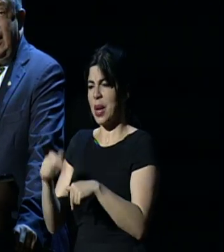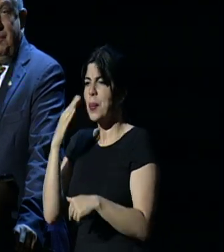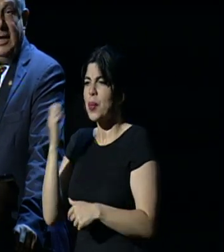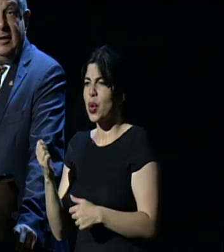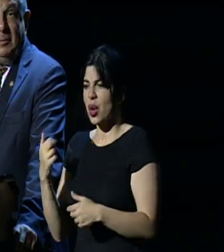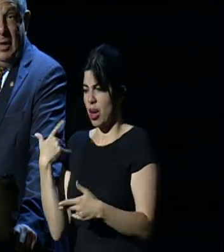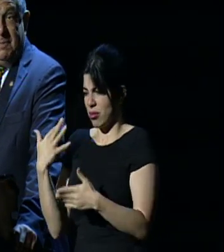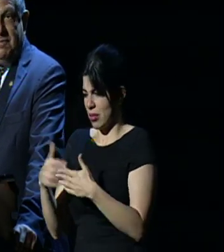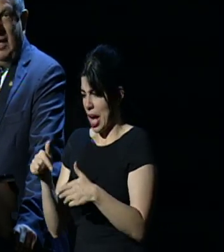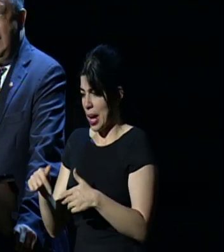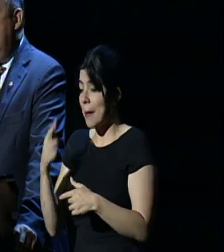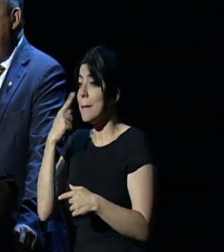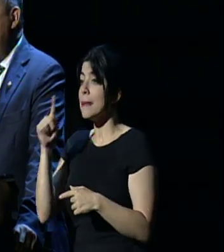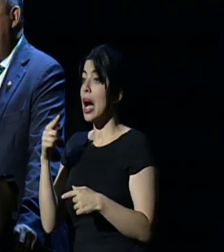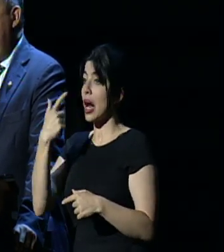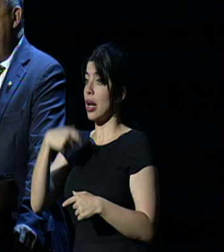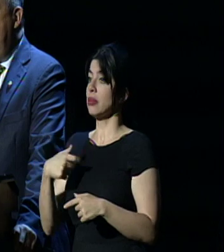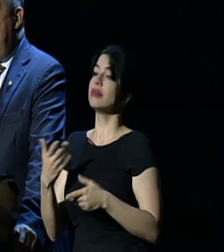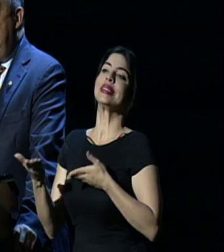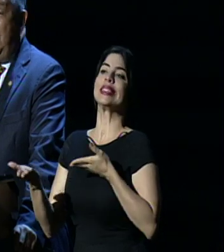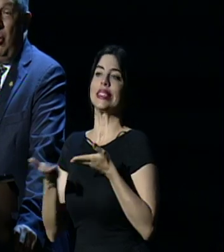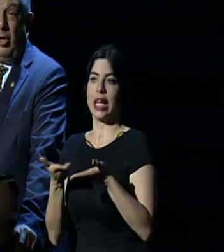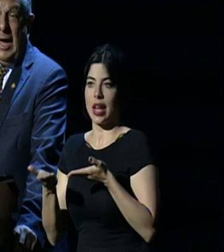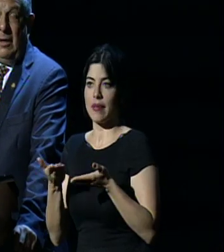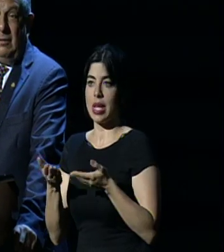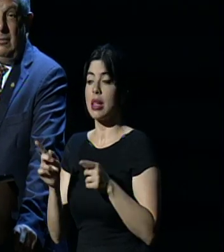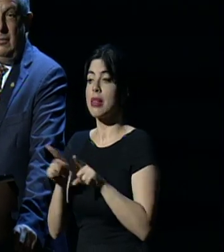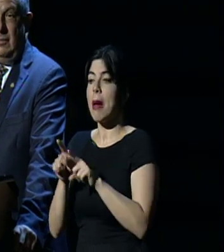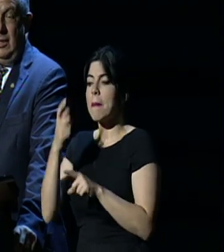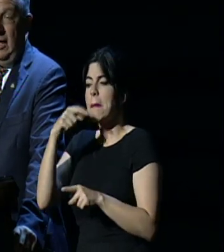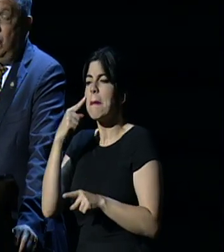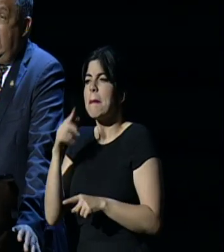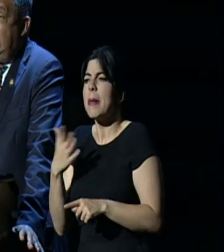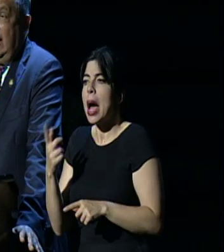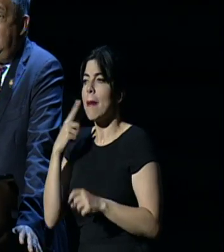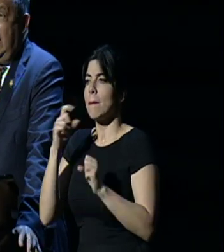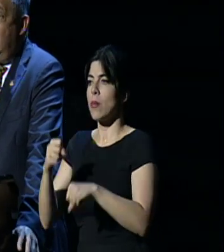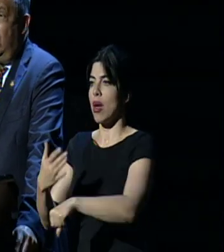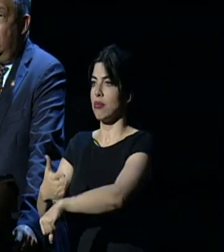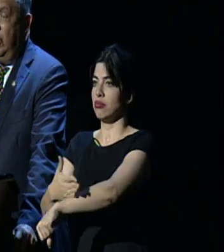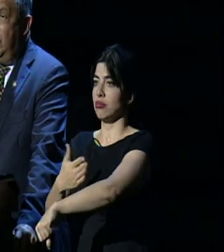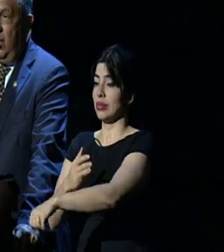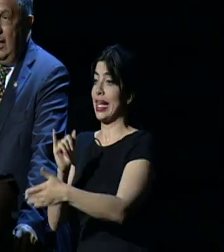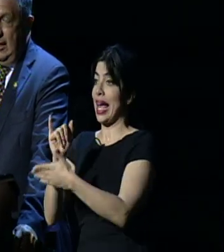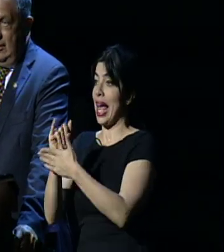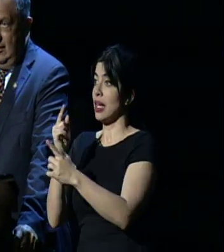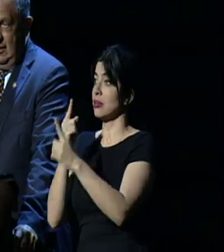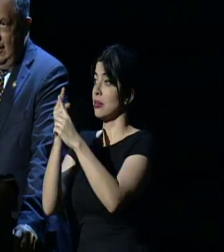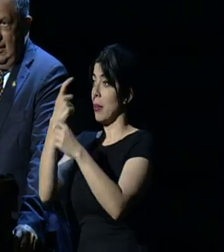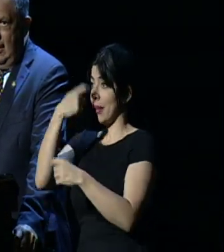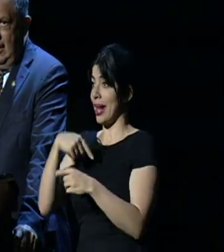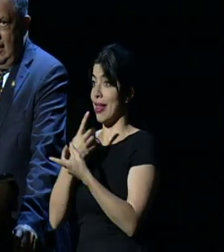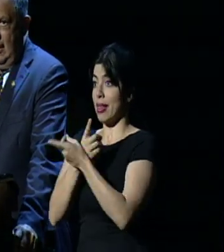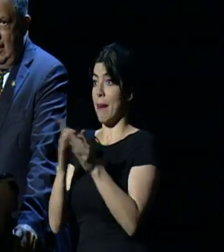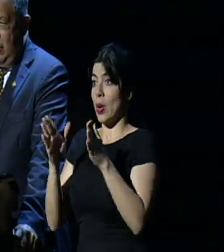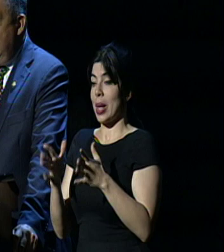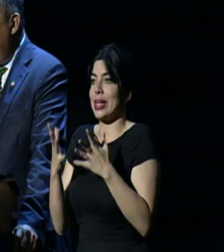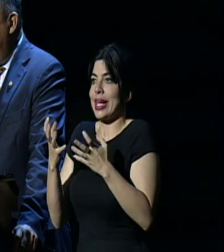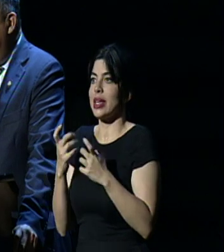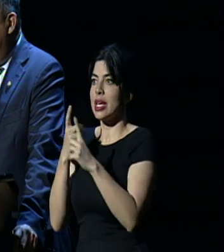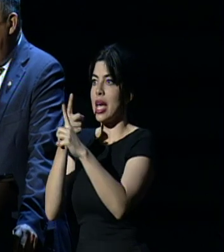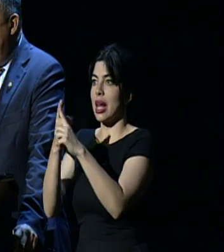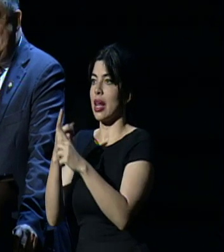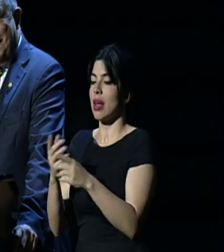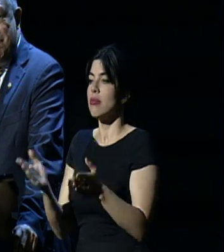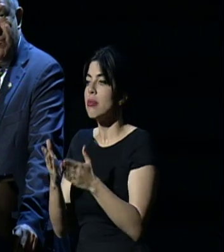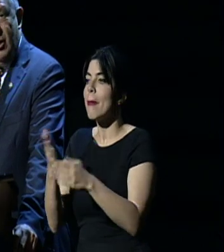Llegamos aquí para servir y llegamos aquí para mejorar, y eso es la aspiración de un demócrata, la condición